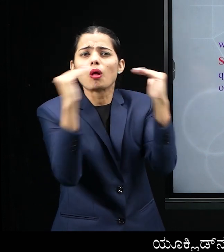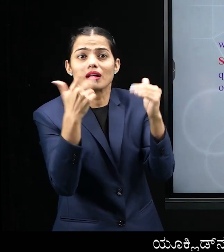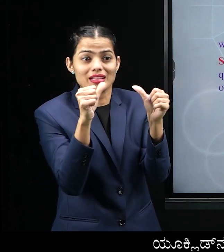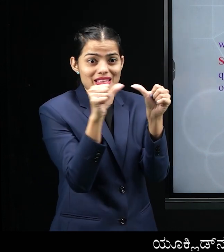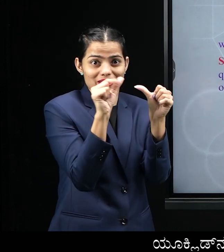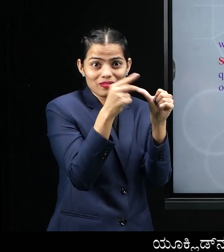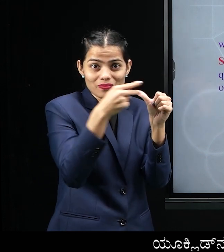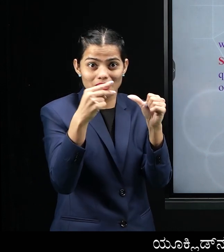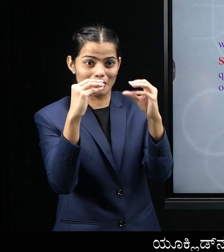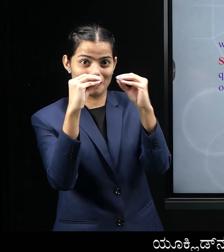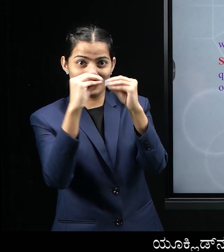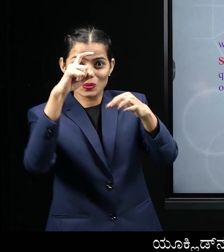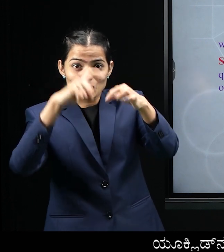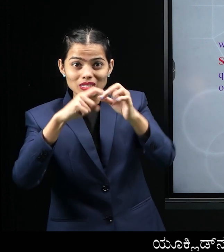ಅನ್ನು ಬಳಸುವುದು.